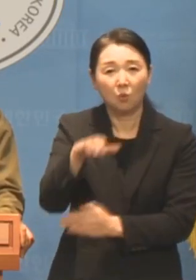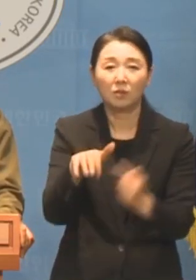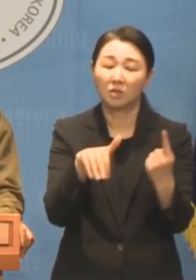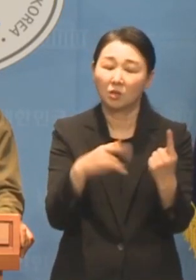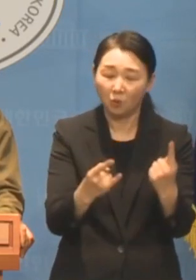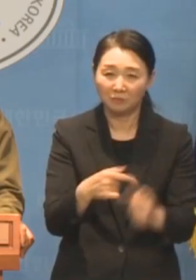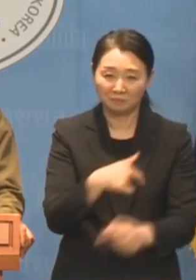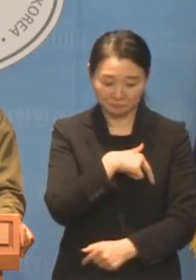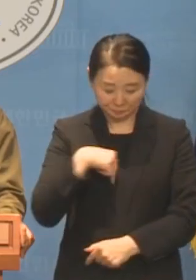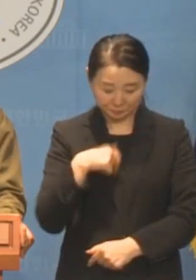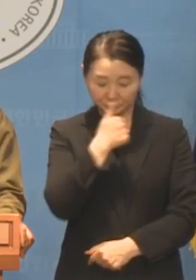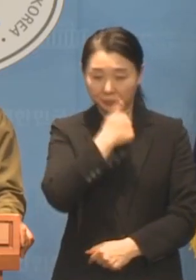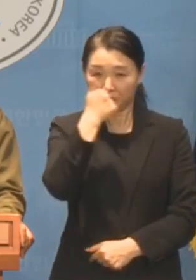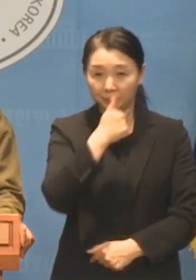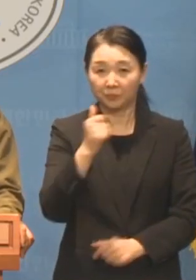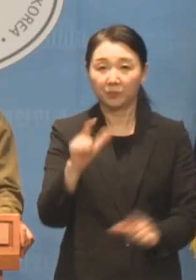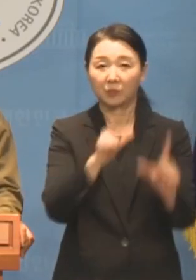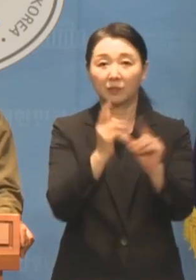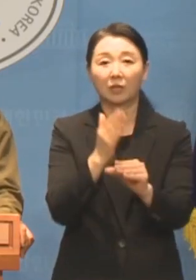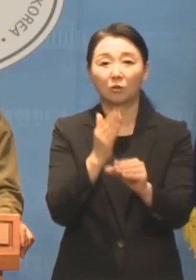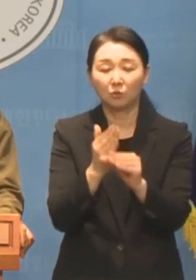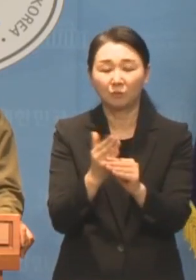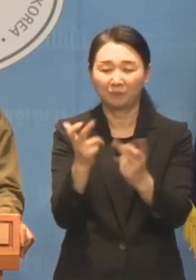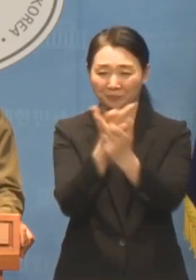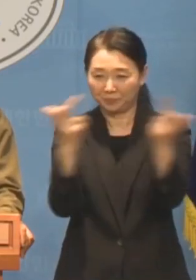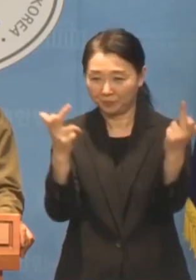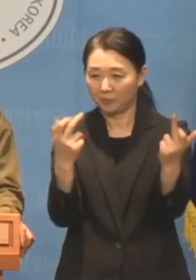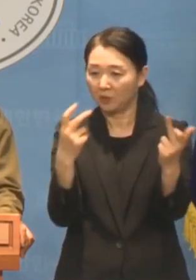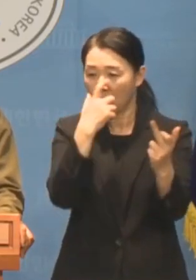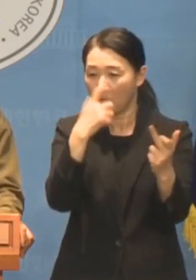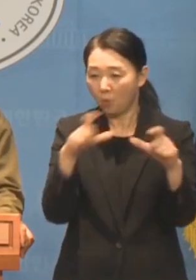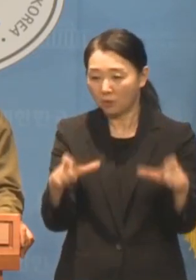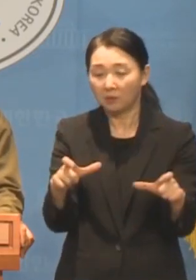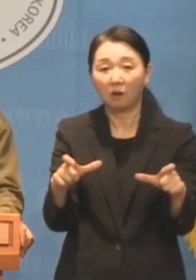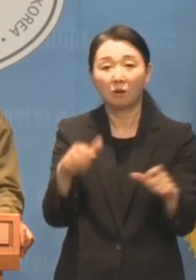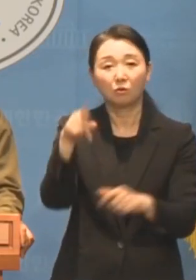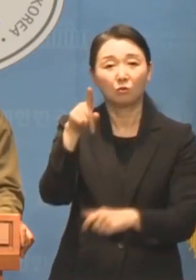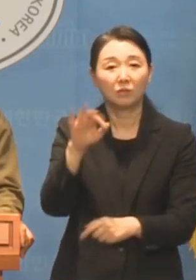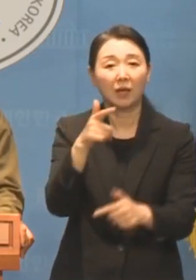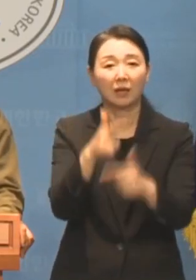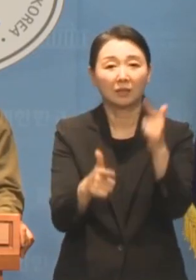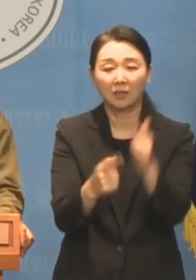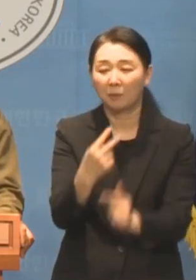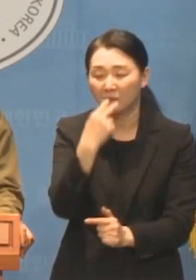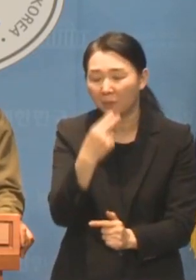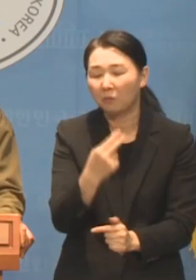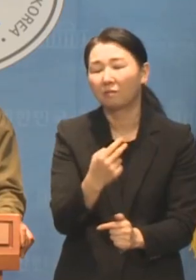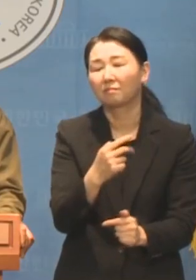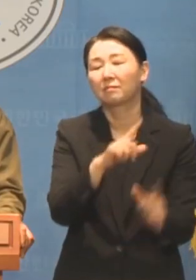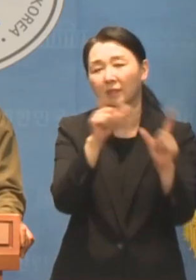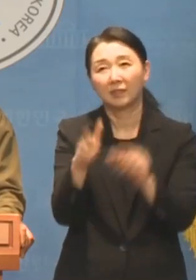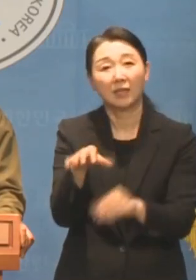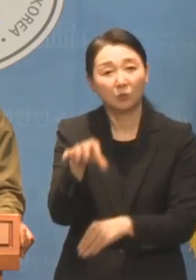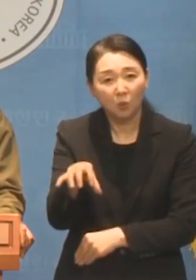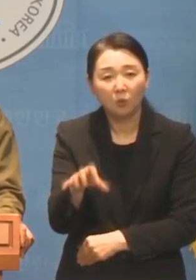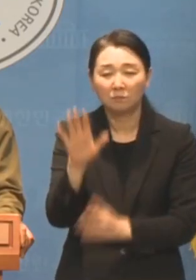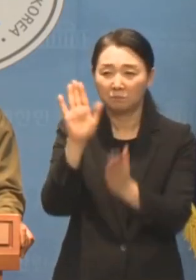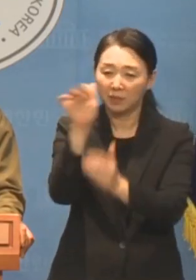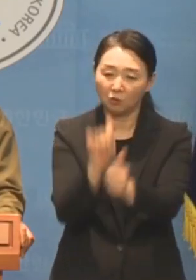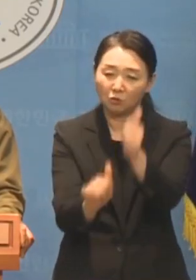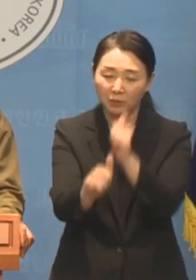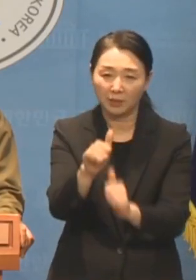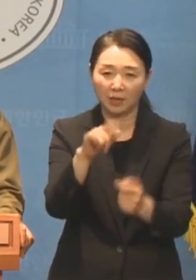반달가슴곰의 주 서식지이며 백두대간 보호 지역입니다. 구상나무와 뭇 생명들의 터전이며 미래 세대에게